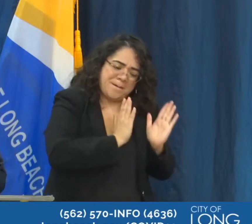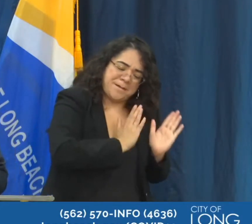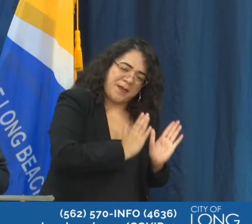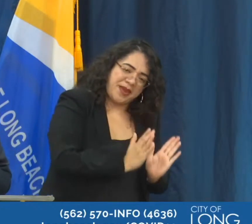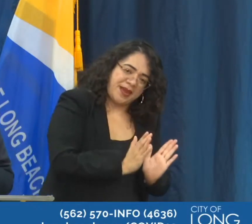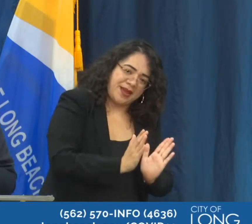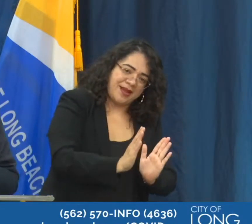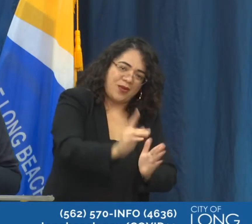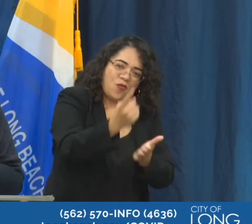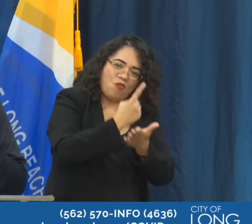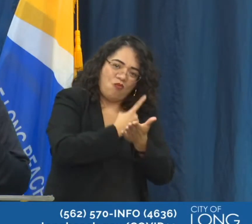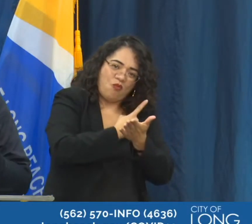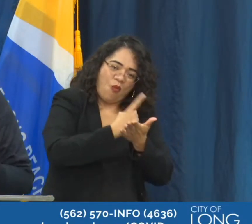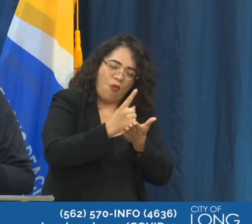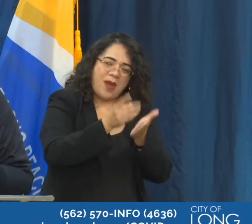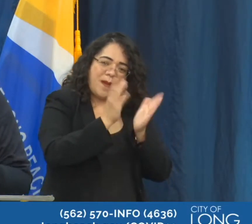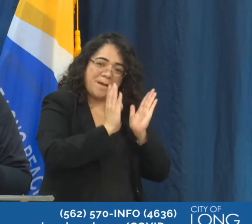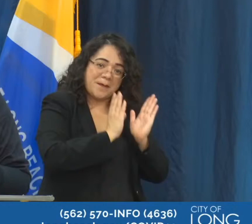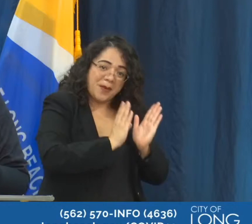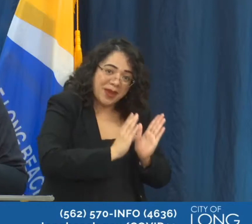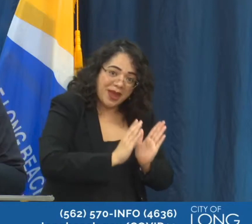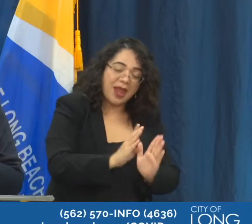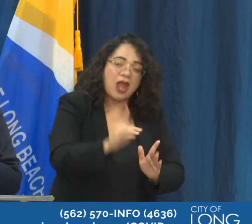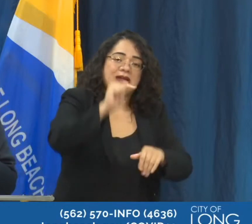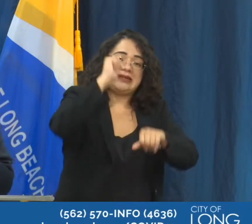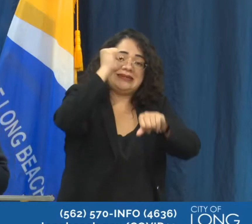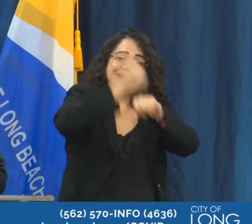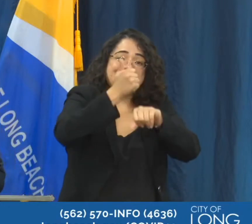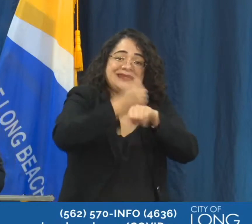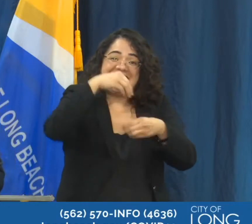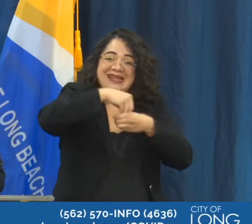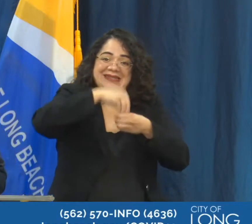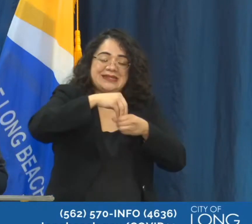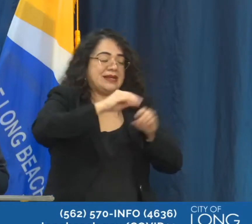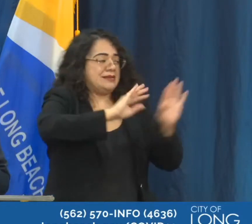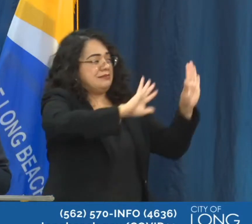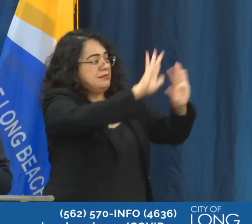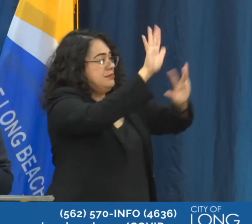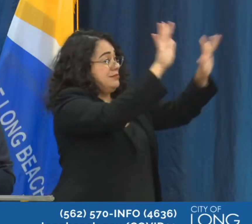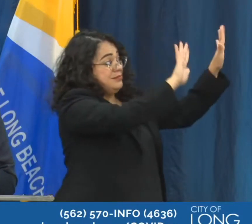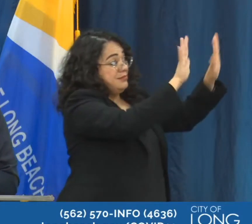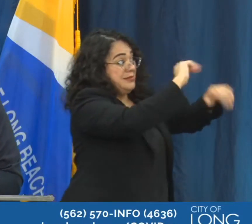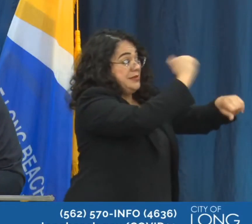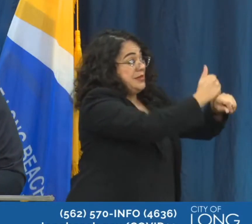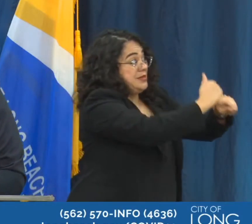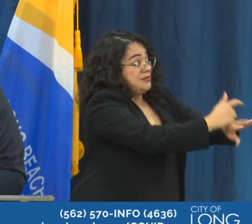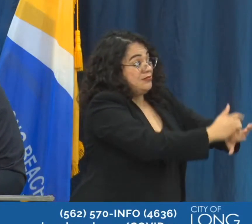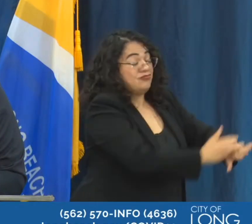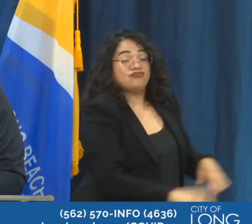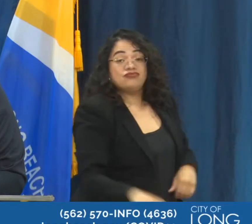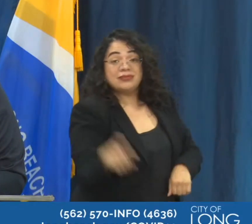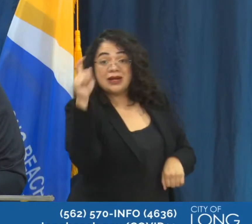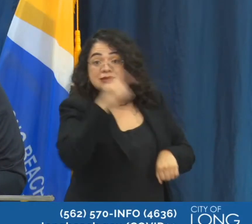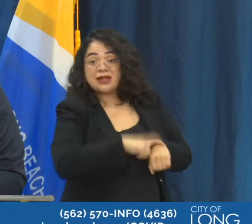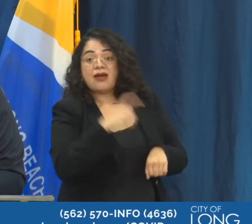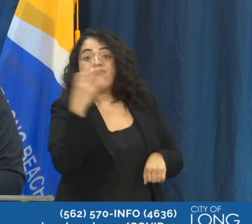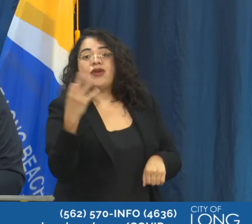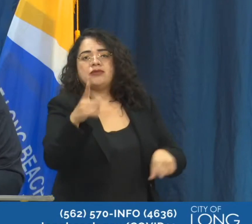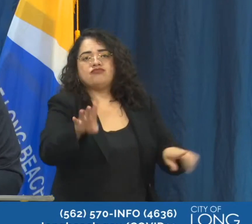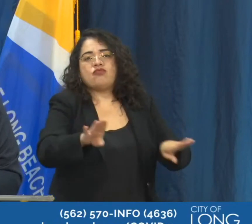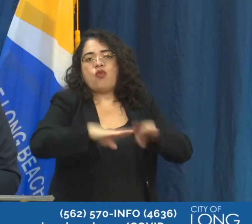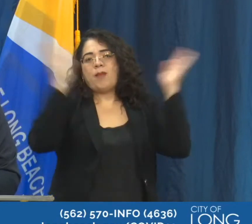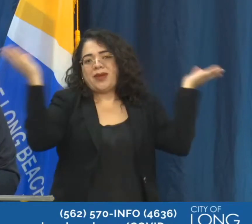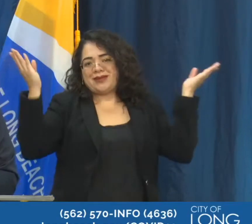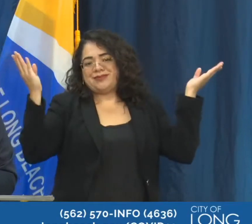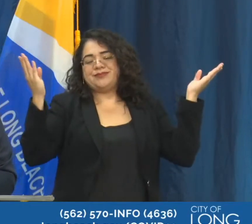asegurarse que me emiten todos los requisitos para reducir el riesgo de transmisión con estas aperturas